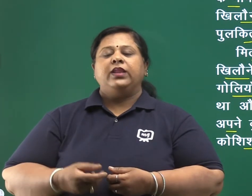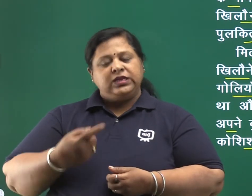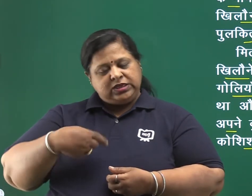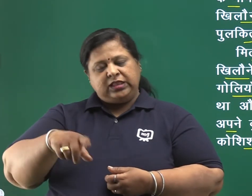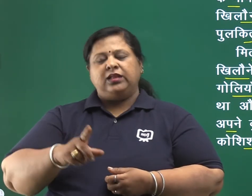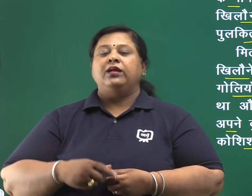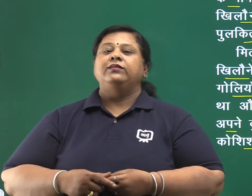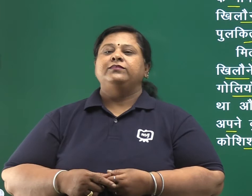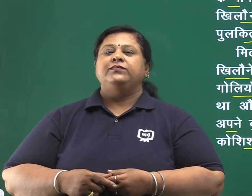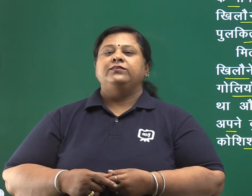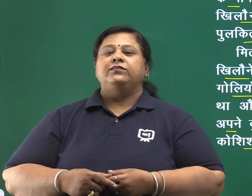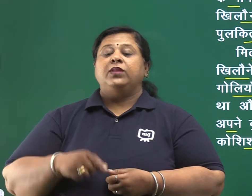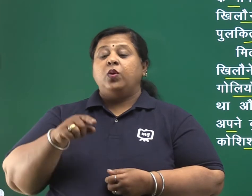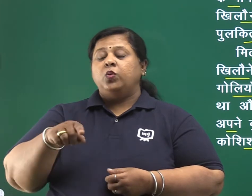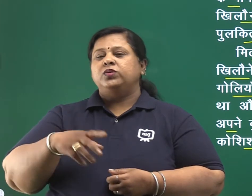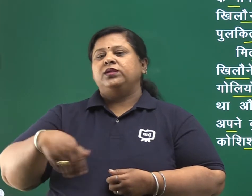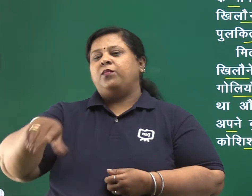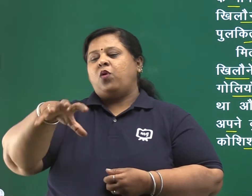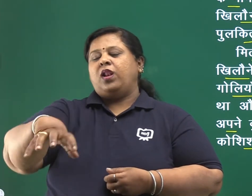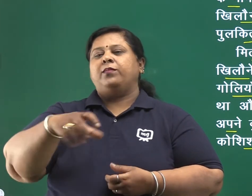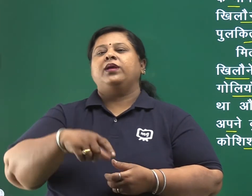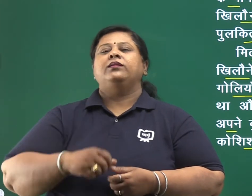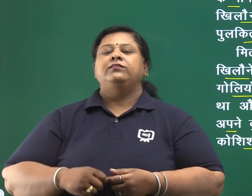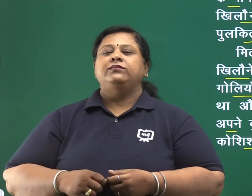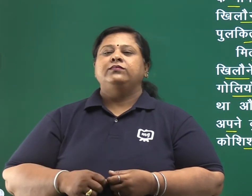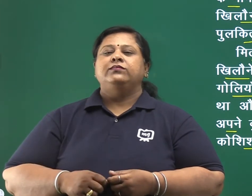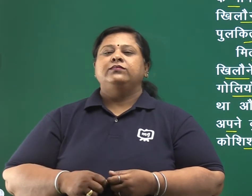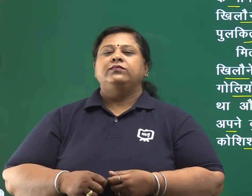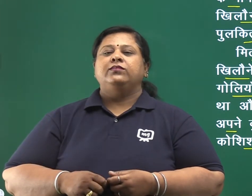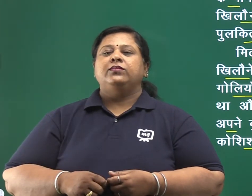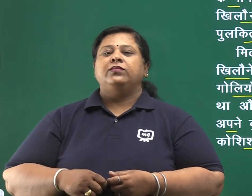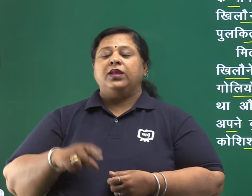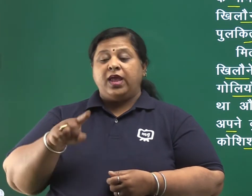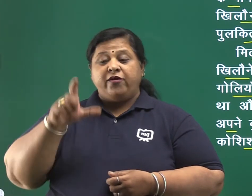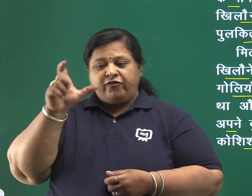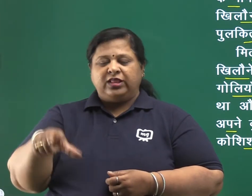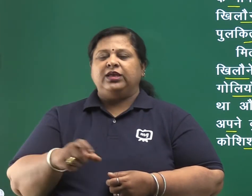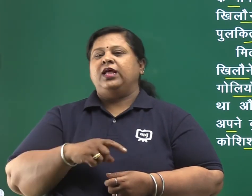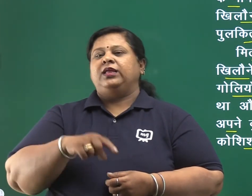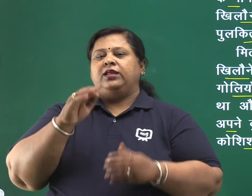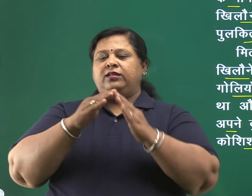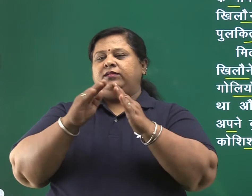जाता था, उसी मोहल्ले में एक व्यक्ति रहते थे